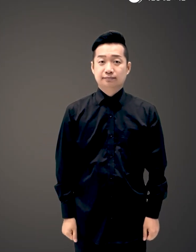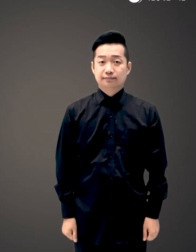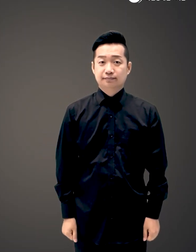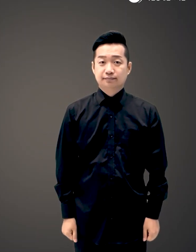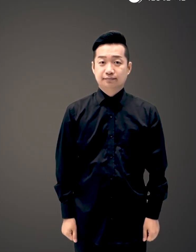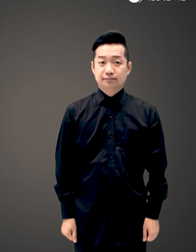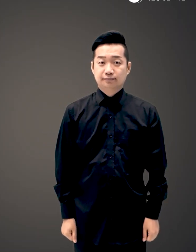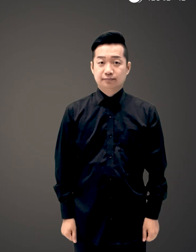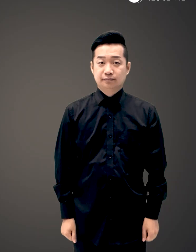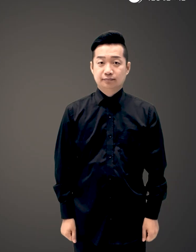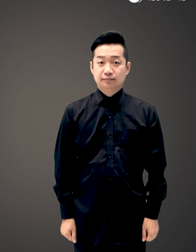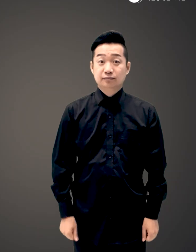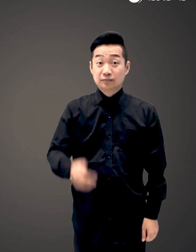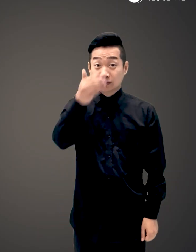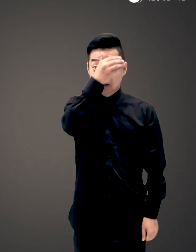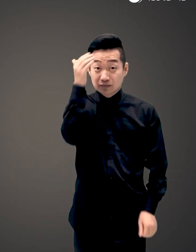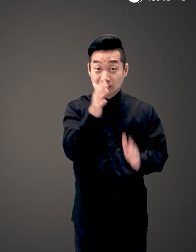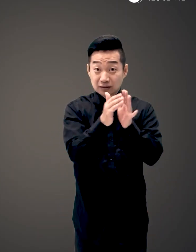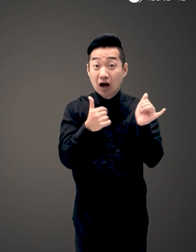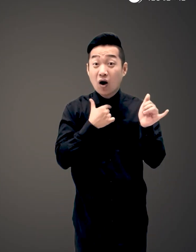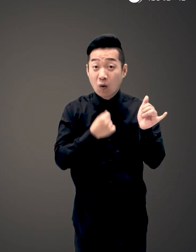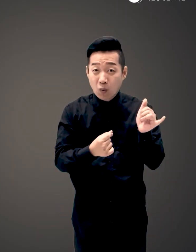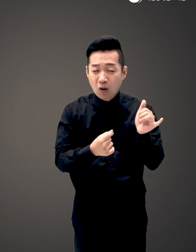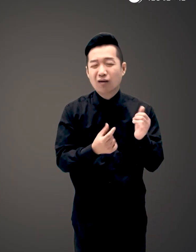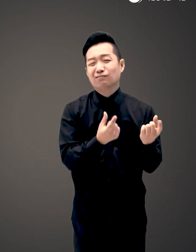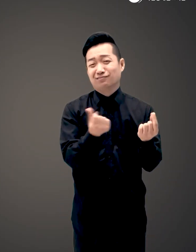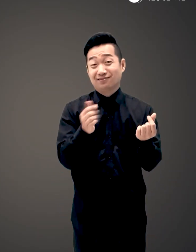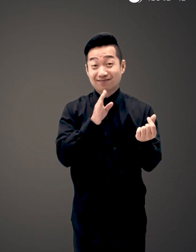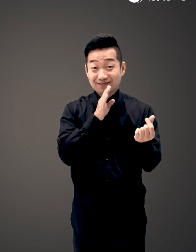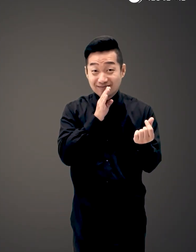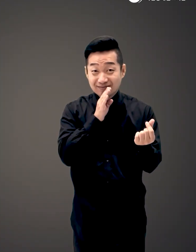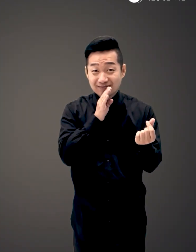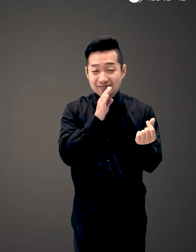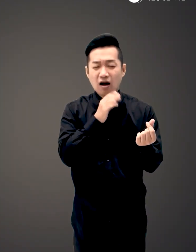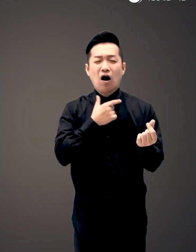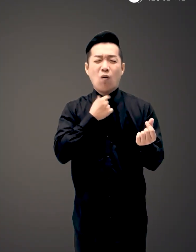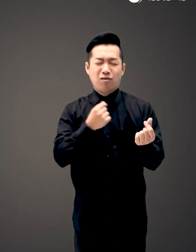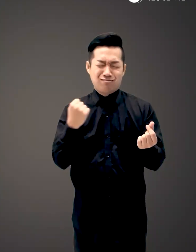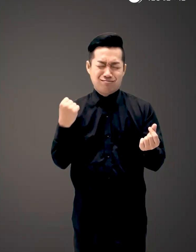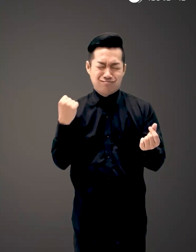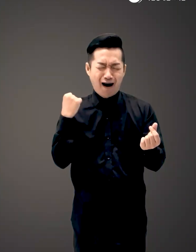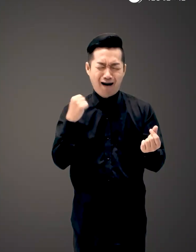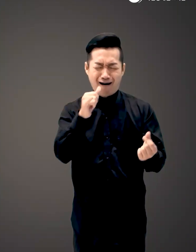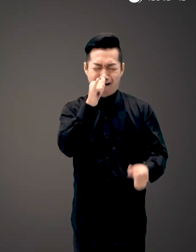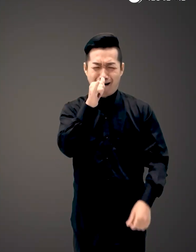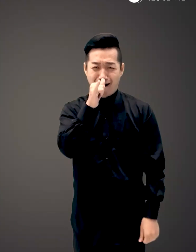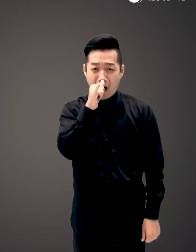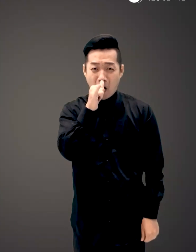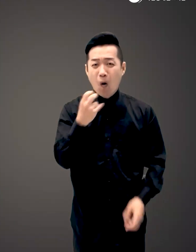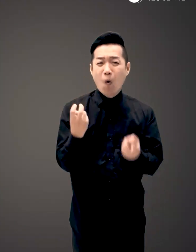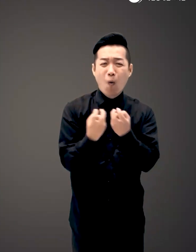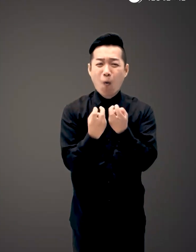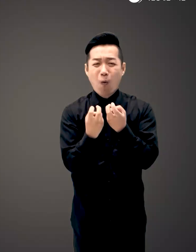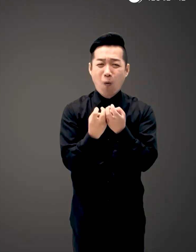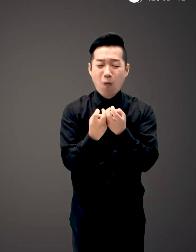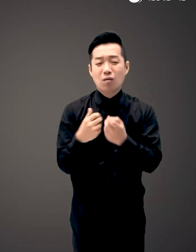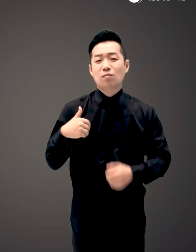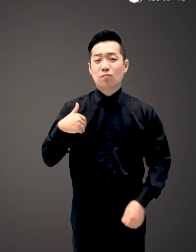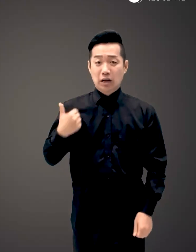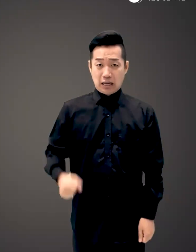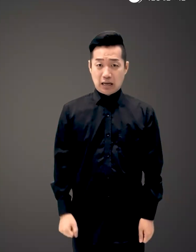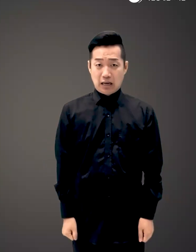있었죠. 젊은이들의 소망은 대개 그런 것입니다. 강렬한 소망이 있는데 그것을 어떻게 할지를 모르고 있는